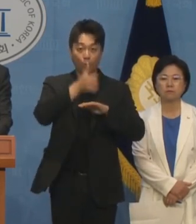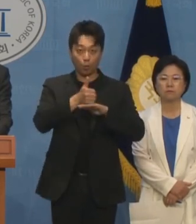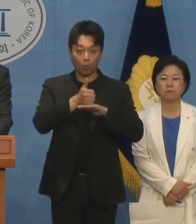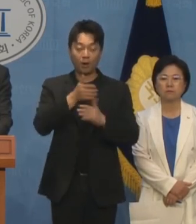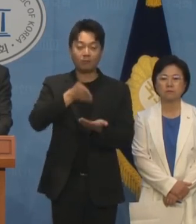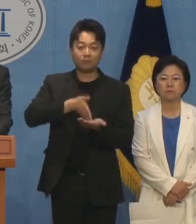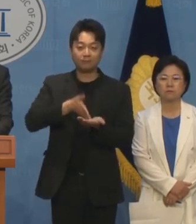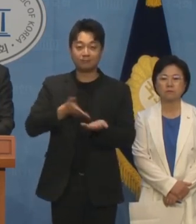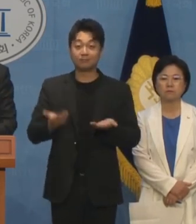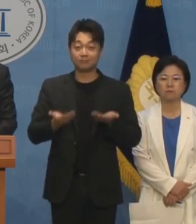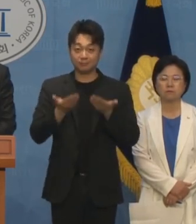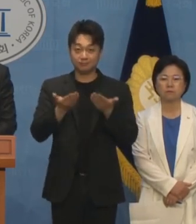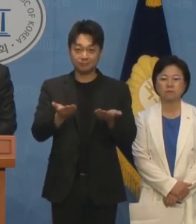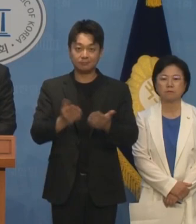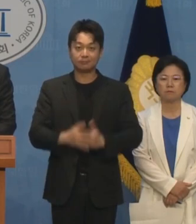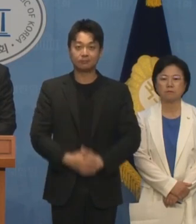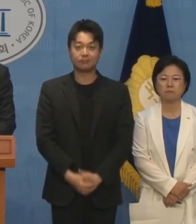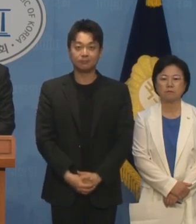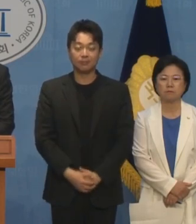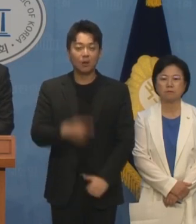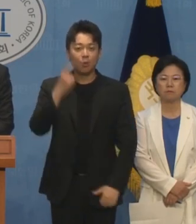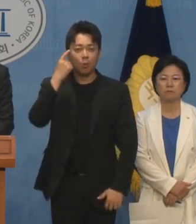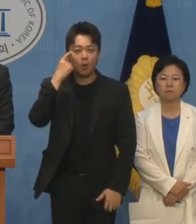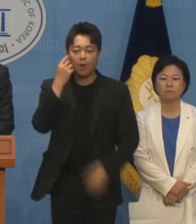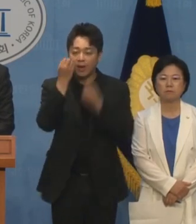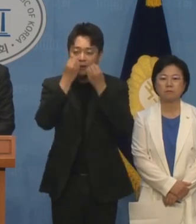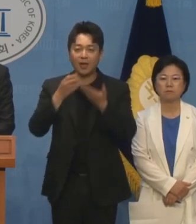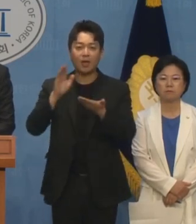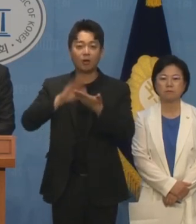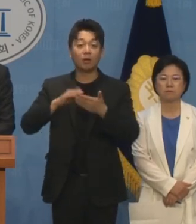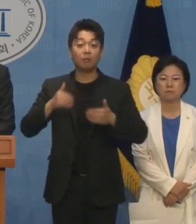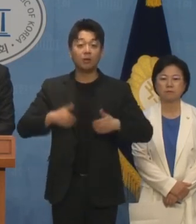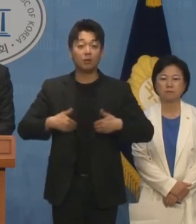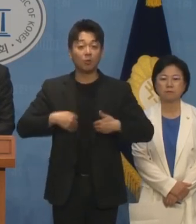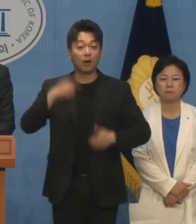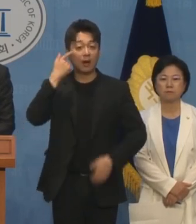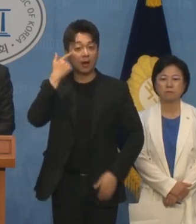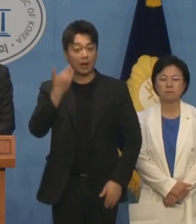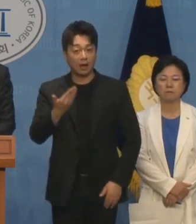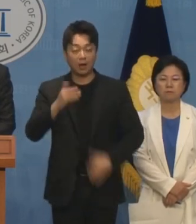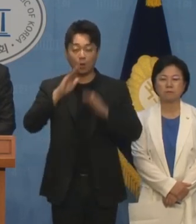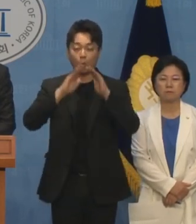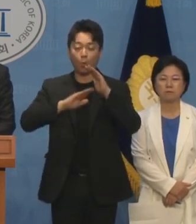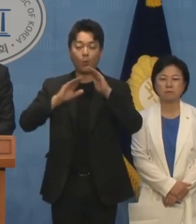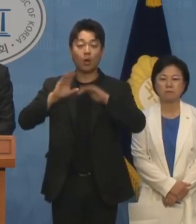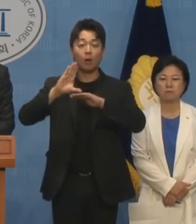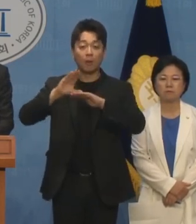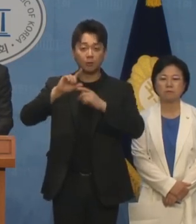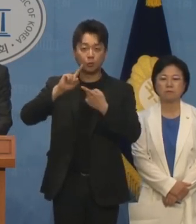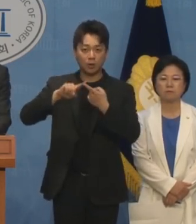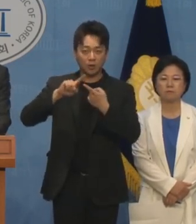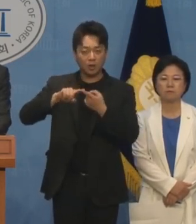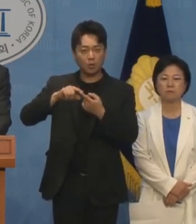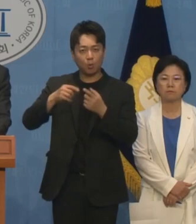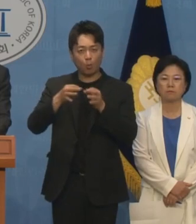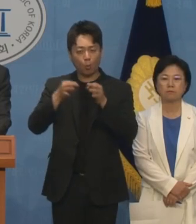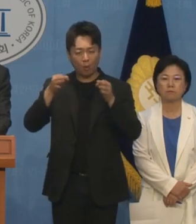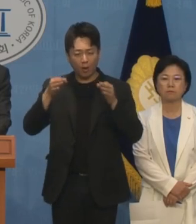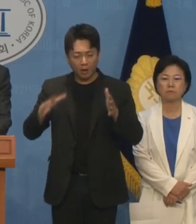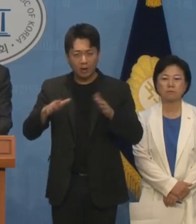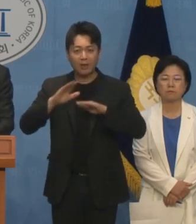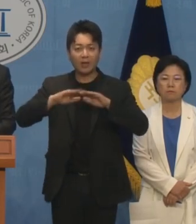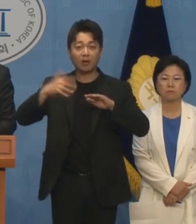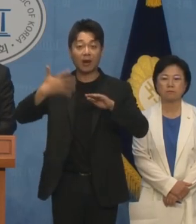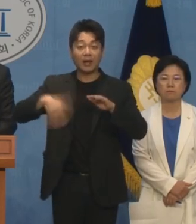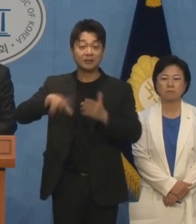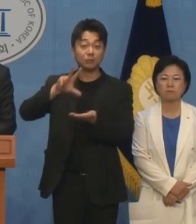좀 말씀을 드리고 왜 언론개혁이 필요한가, 그리고 공영방송에 대한 오래된 문제를 어떻게 또 풀어나갈